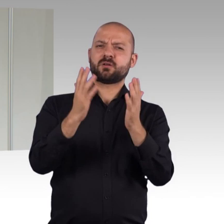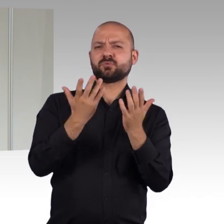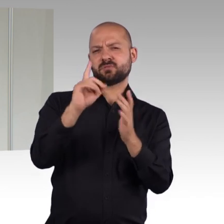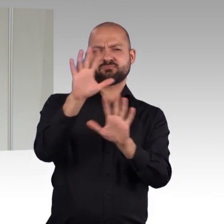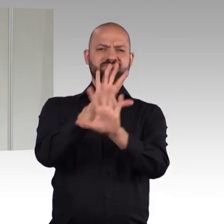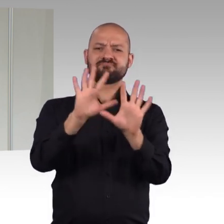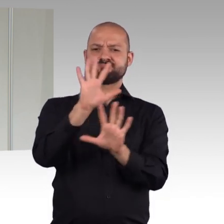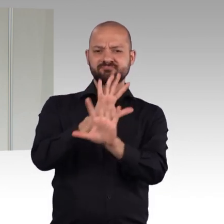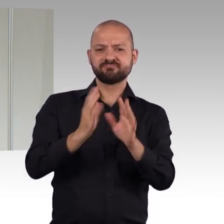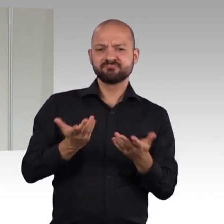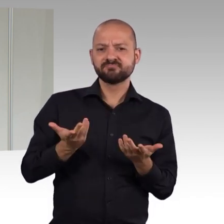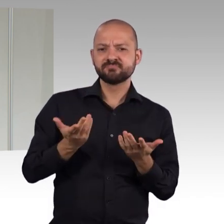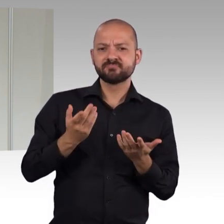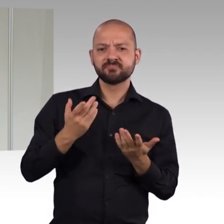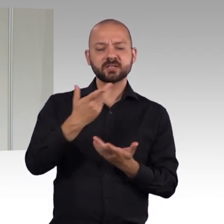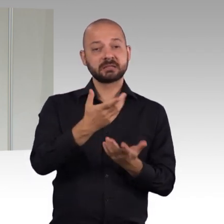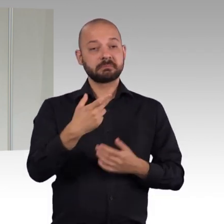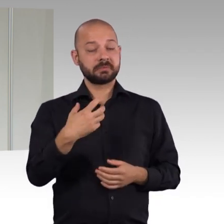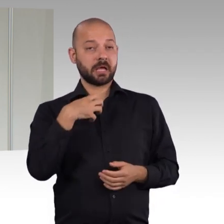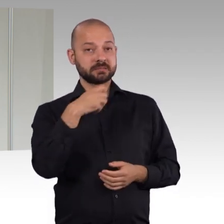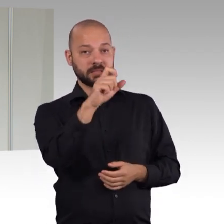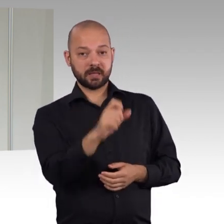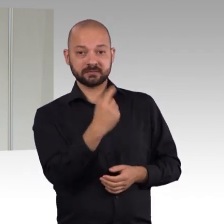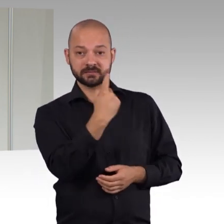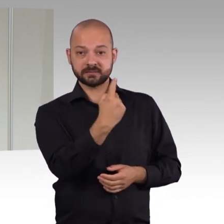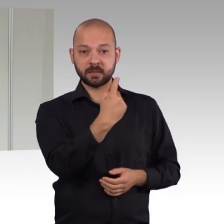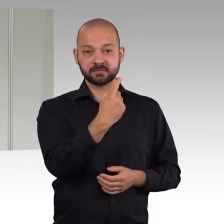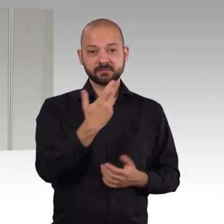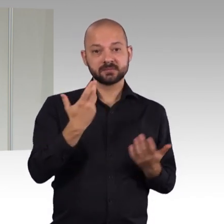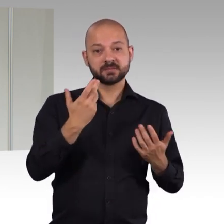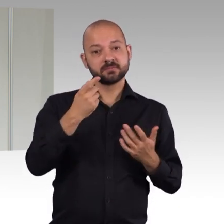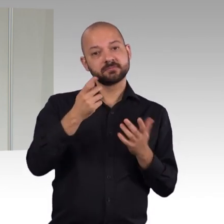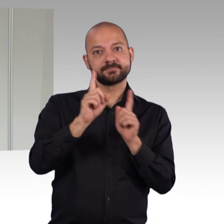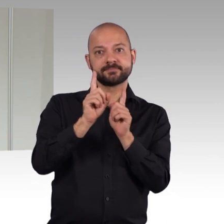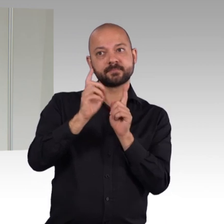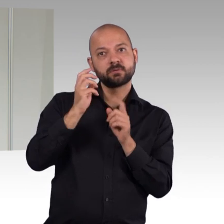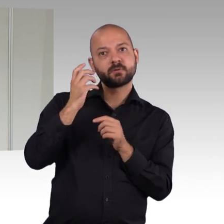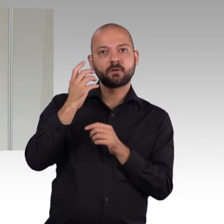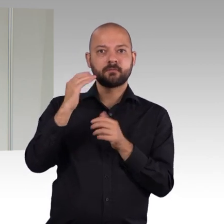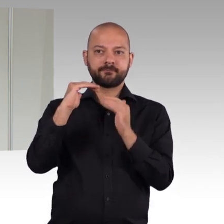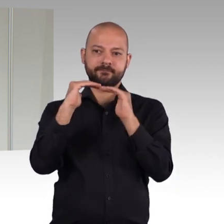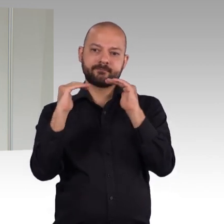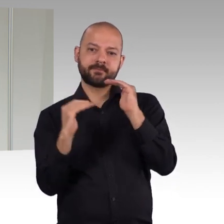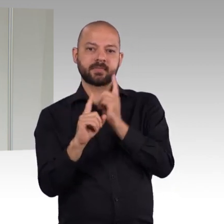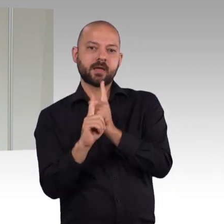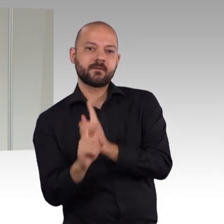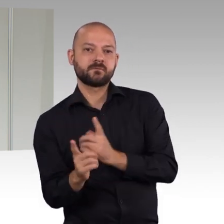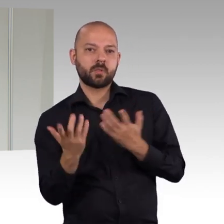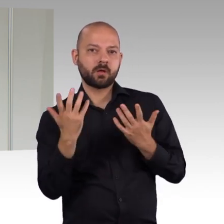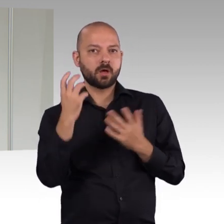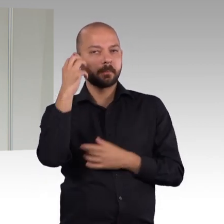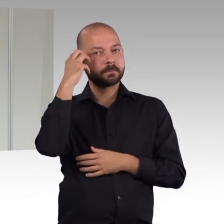Macht allein. Auf dem Rücken unserer Soldaten und unserer aller Sicherheit, und die Verteidigungspolitiker der